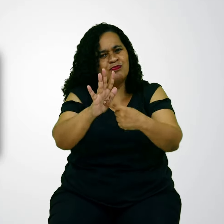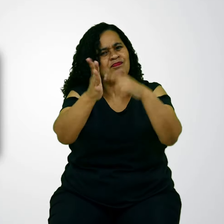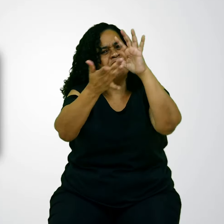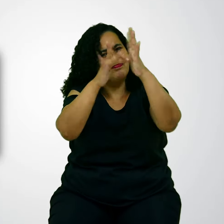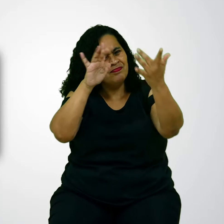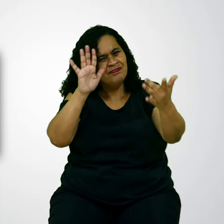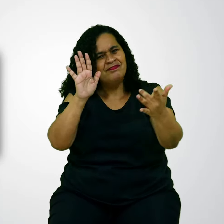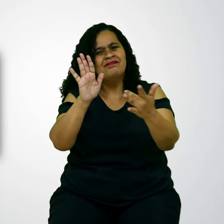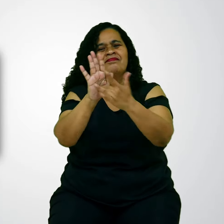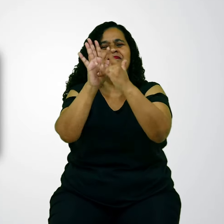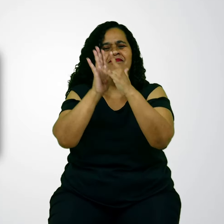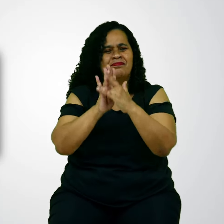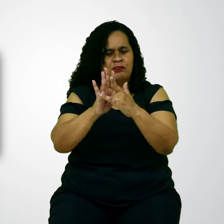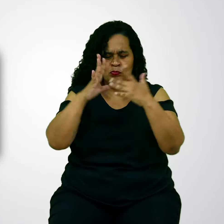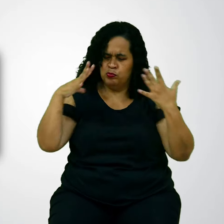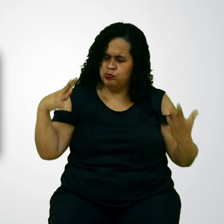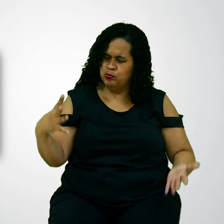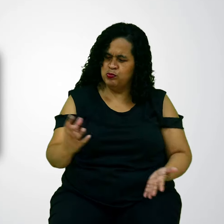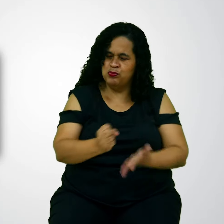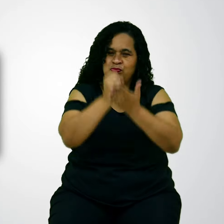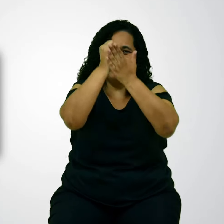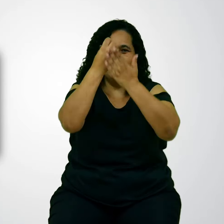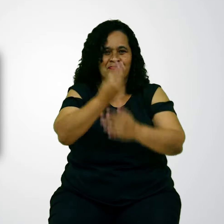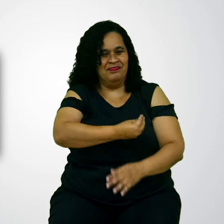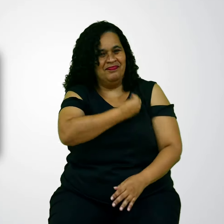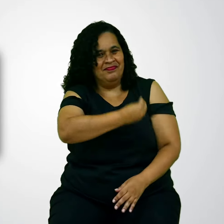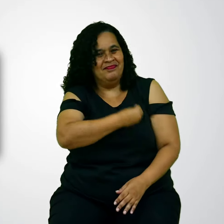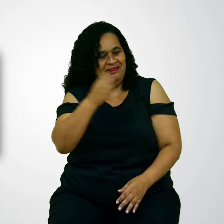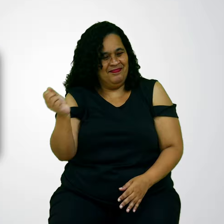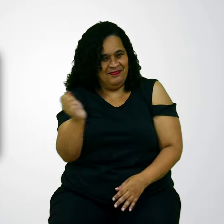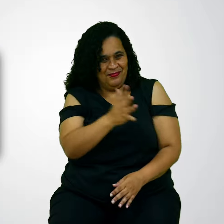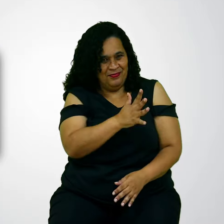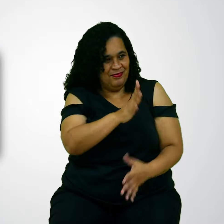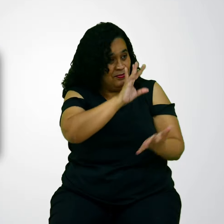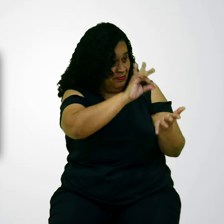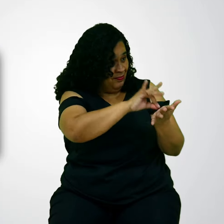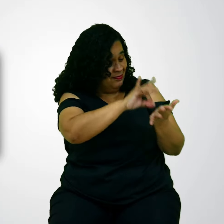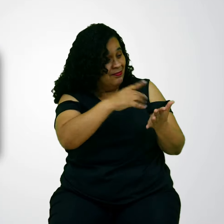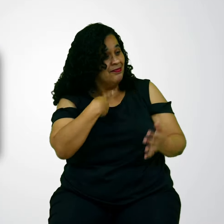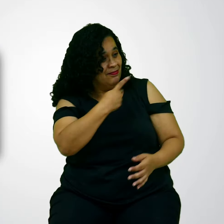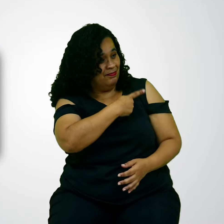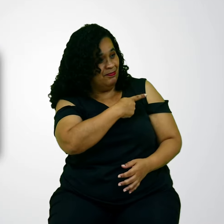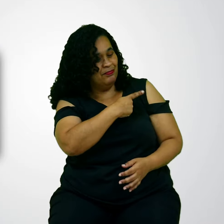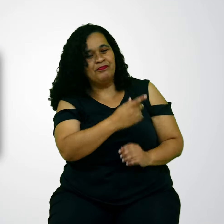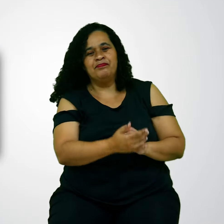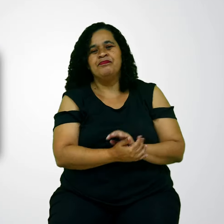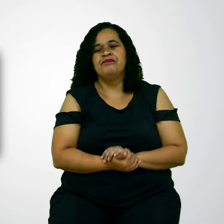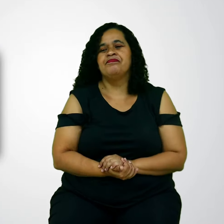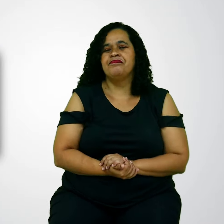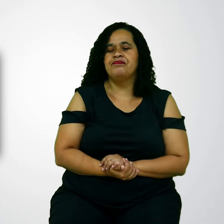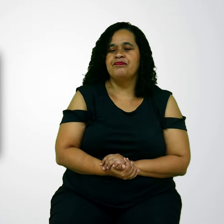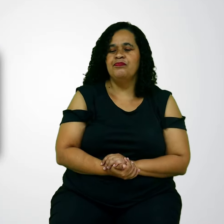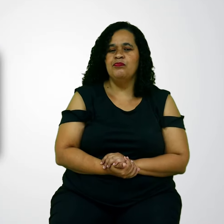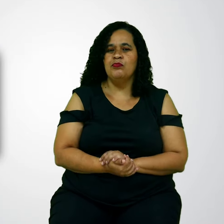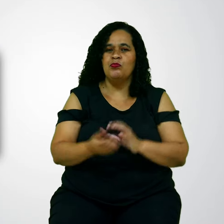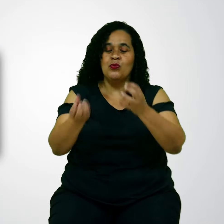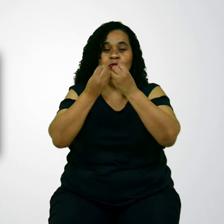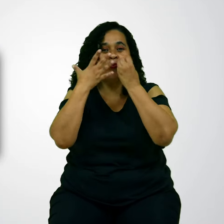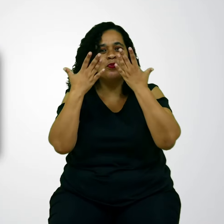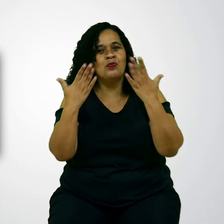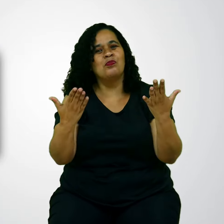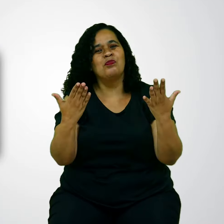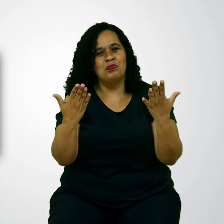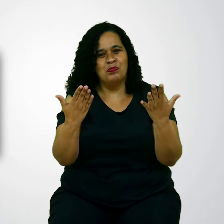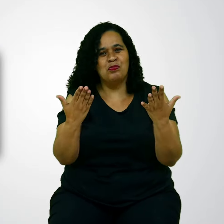nos resgatou para uma nova vida, né, pastor? Pastor, muito bom, papo muito